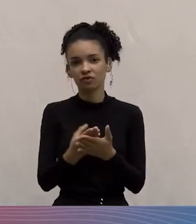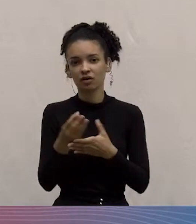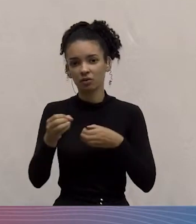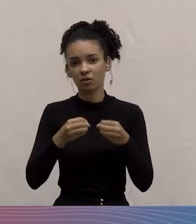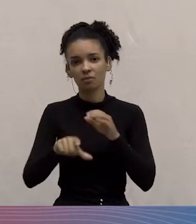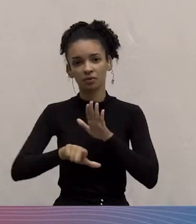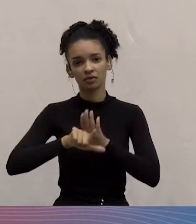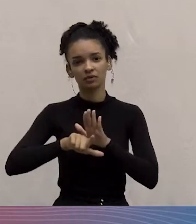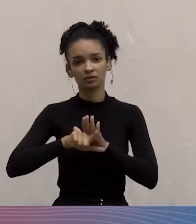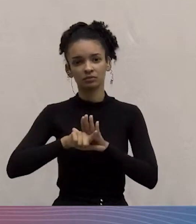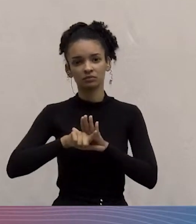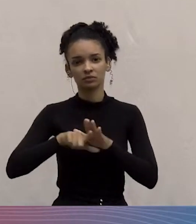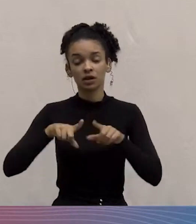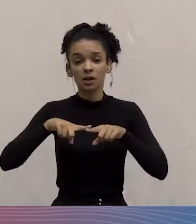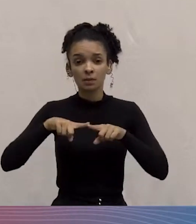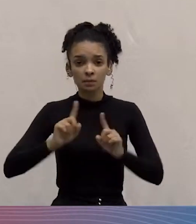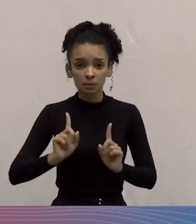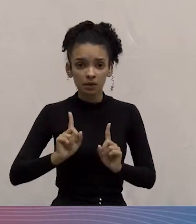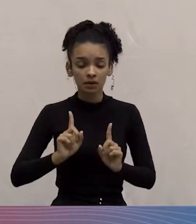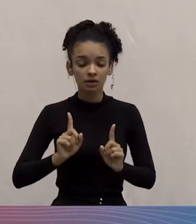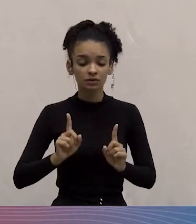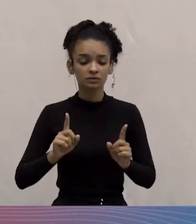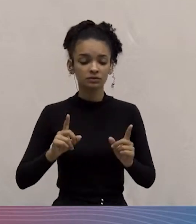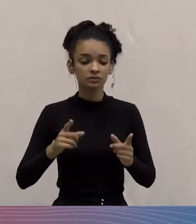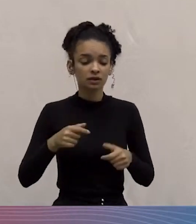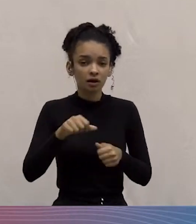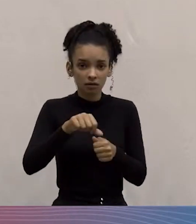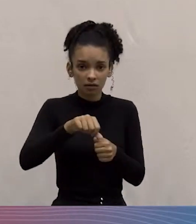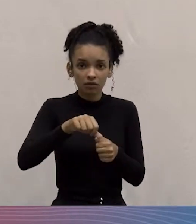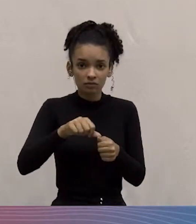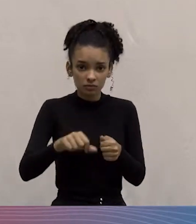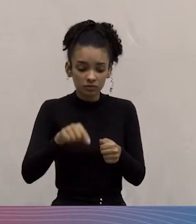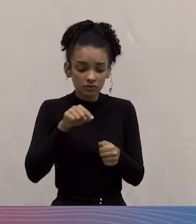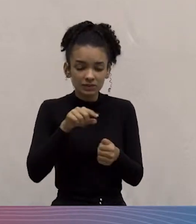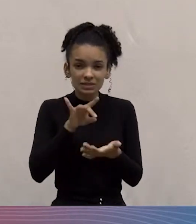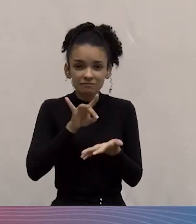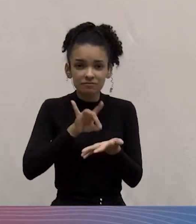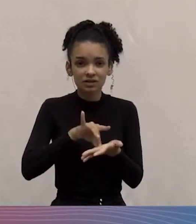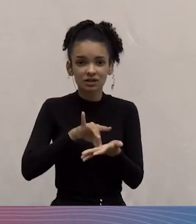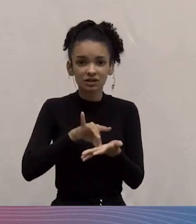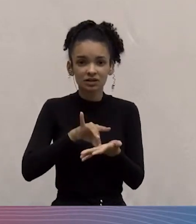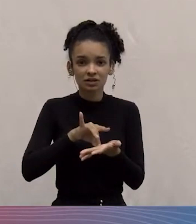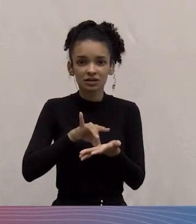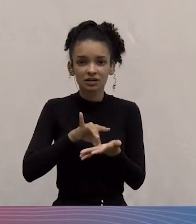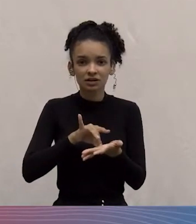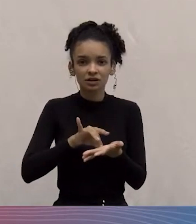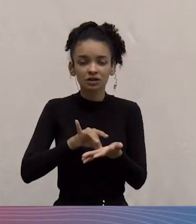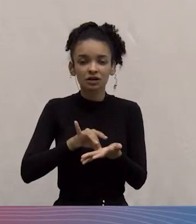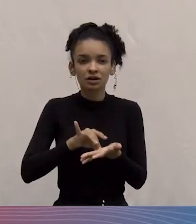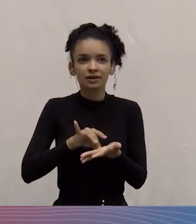Porém, a realidade da circuncisão, irmãos, só veio em Cristo.